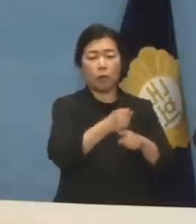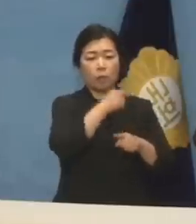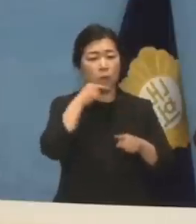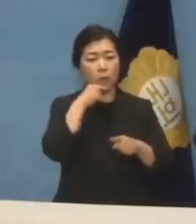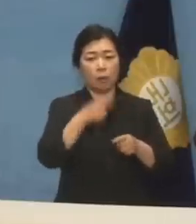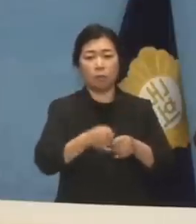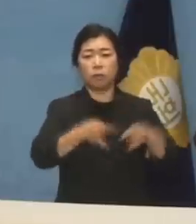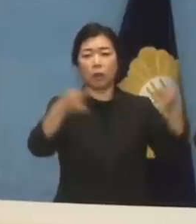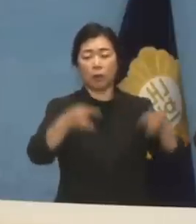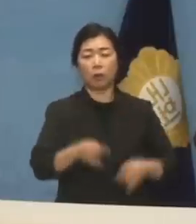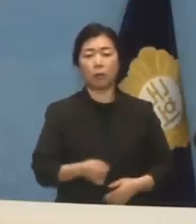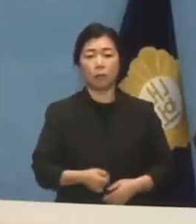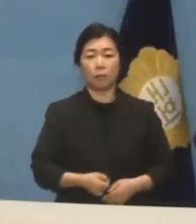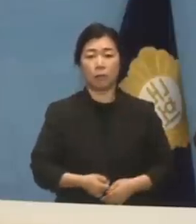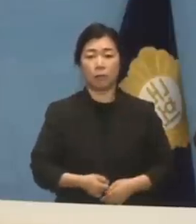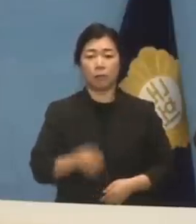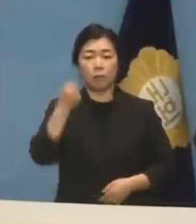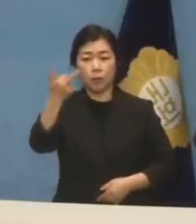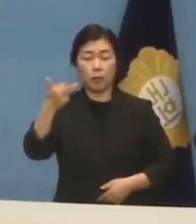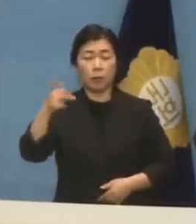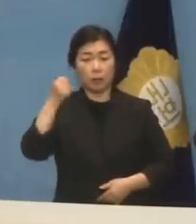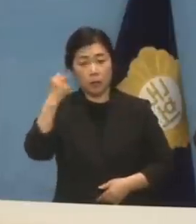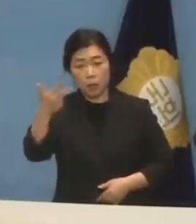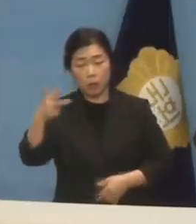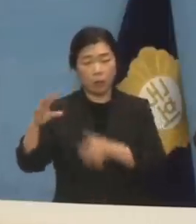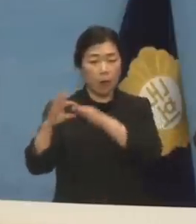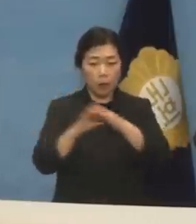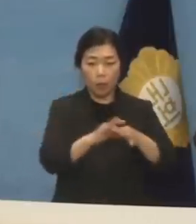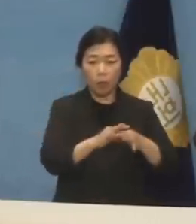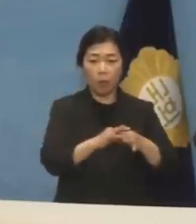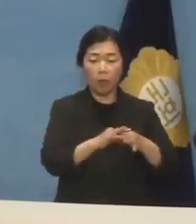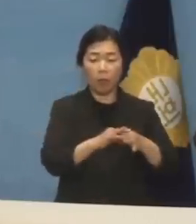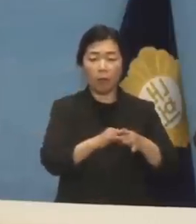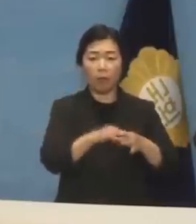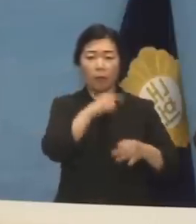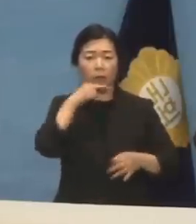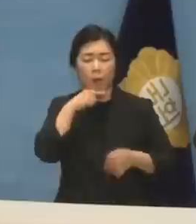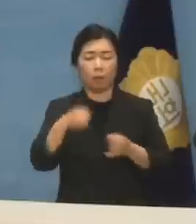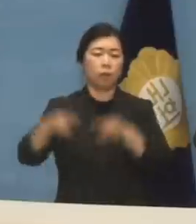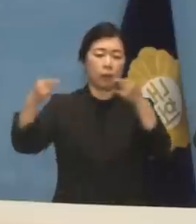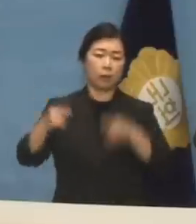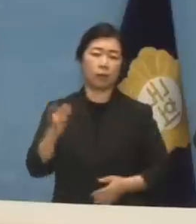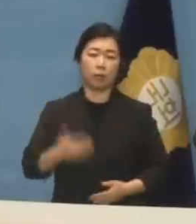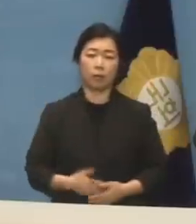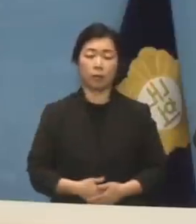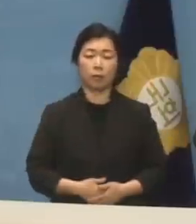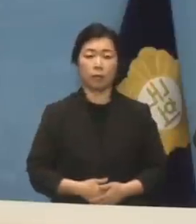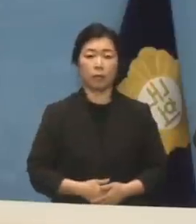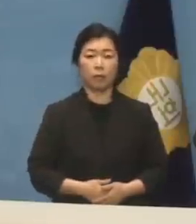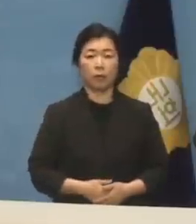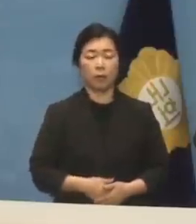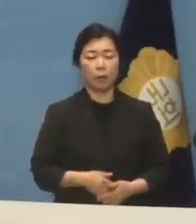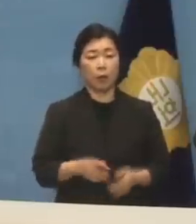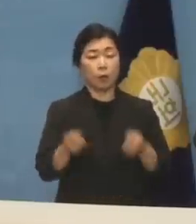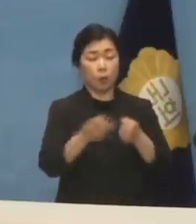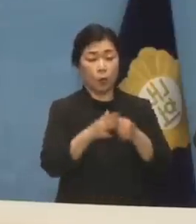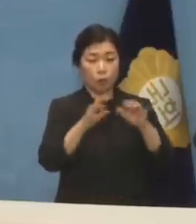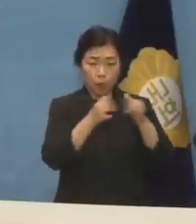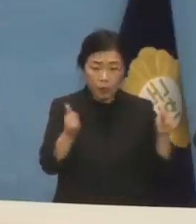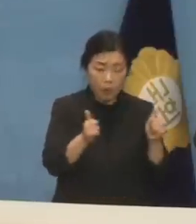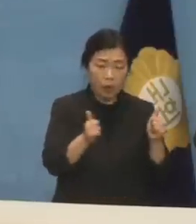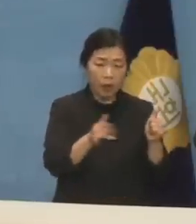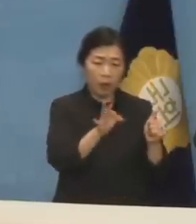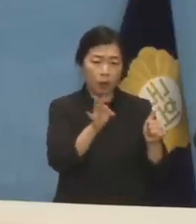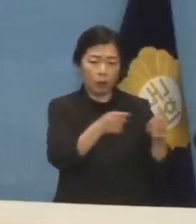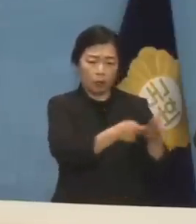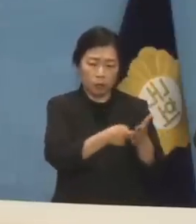감소하고 국민들이 무일푼 챌린지, 무지출 챌린지, 심지어는 거지방이라는 방을 만들어서 돈 한 푼 안 쓰는 법을 서로 공유하고